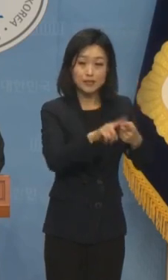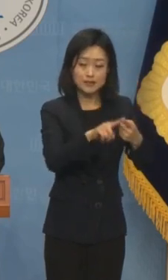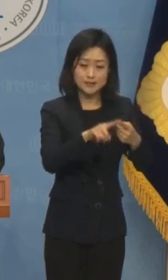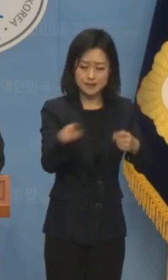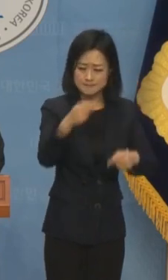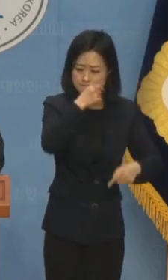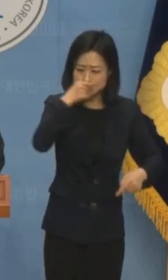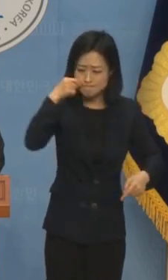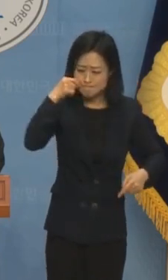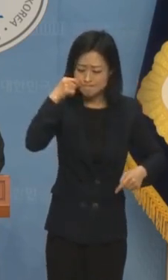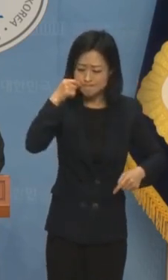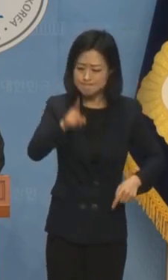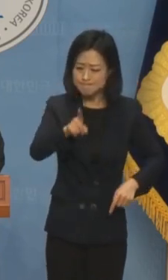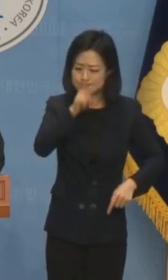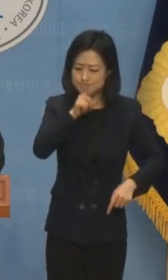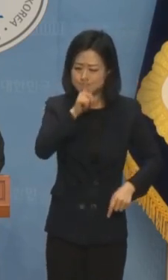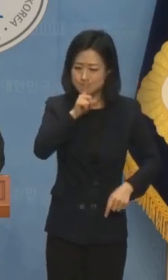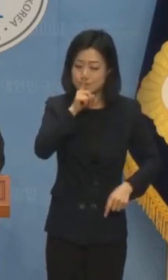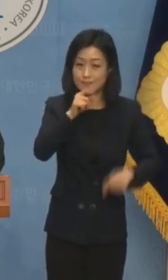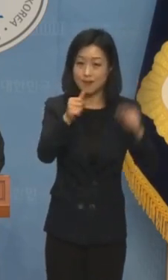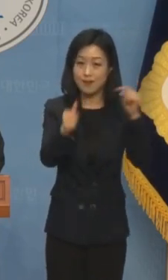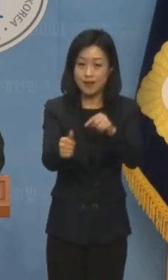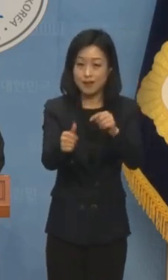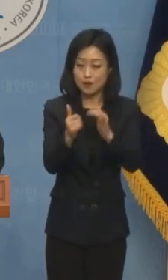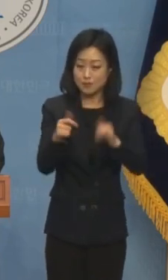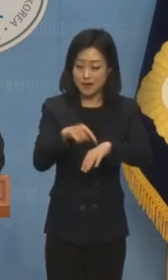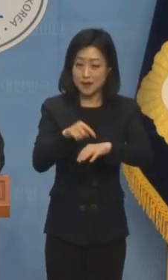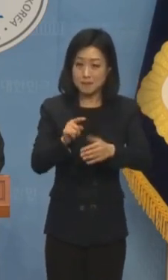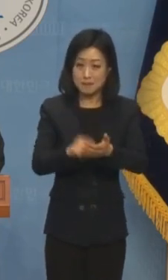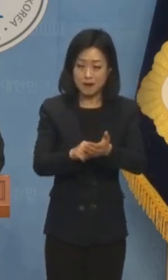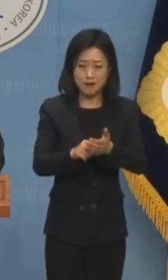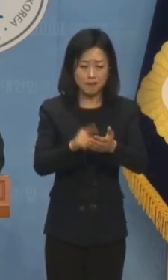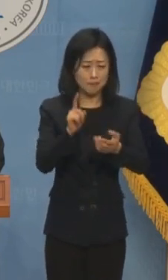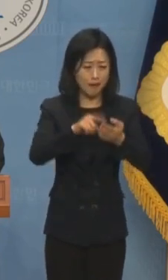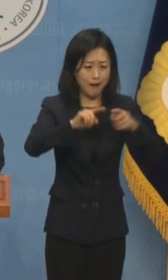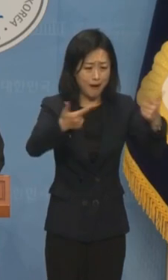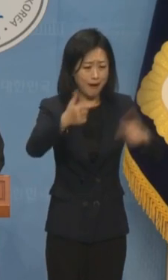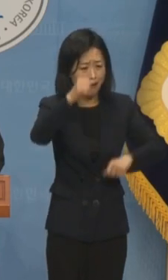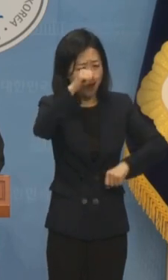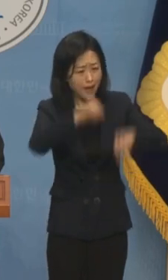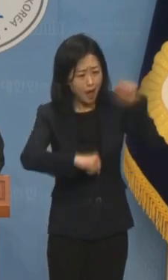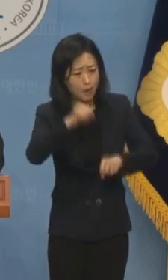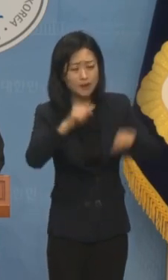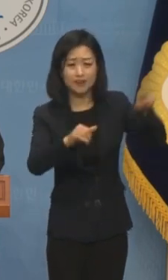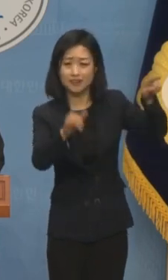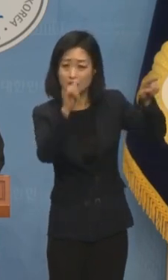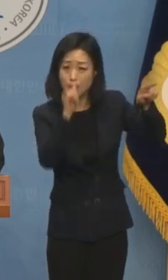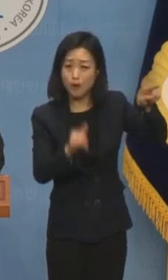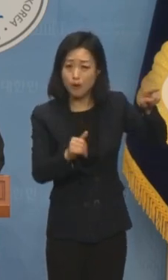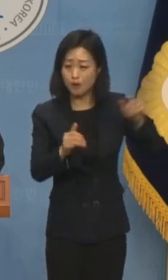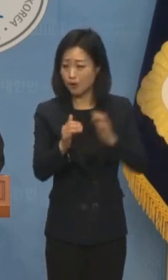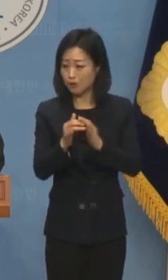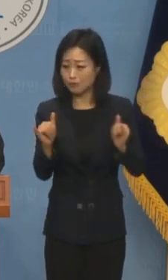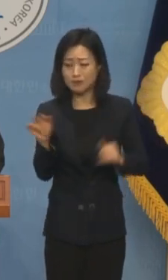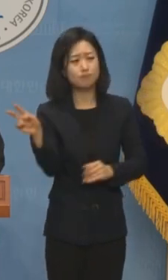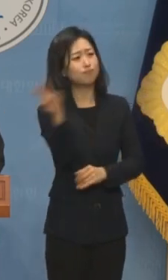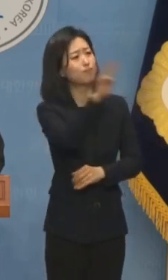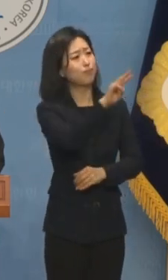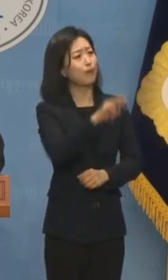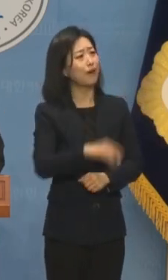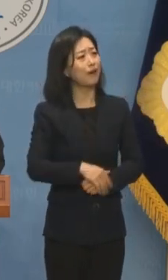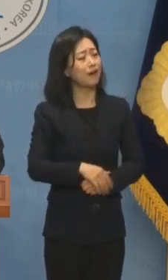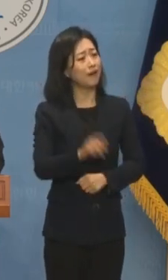입도 열지 못하게 하고 민심을 거스르는 일만 골라서 하는 행태를 국민이